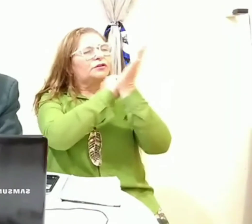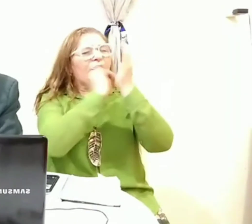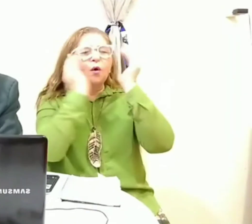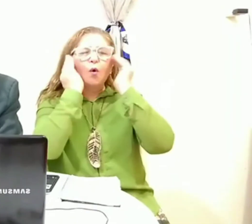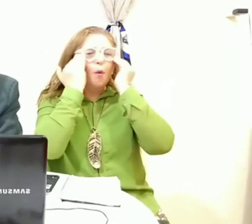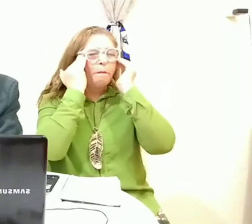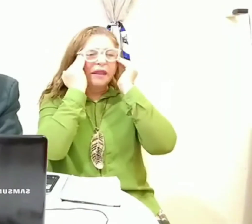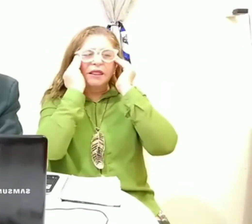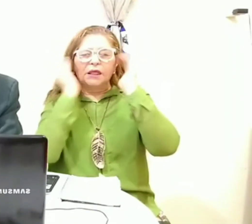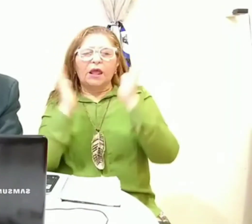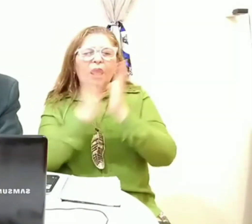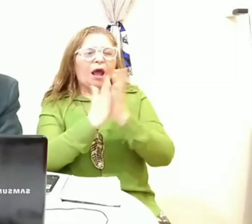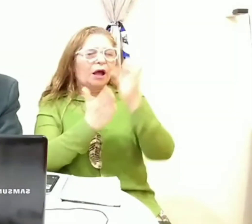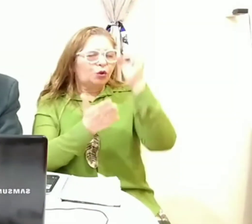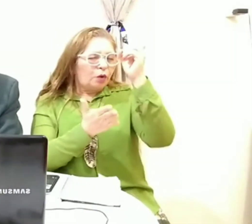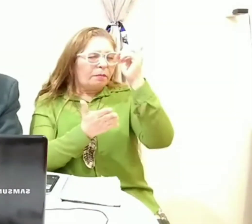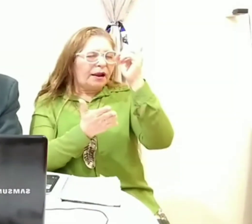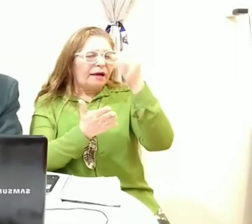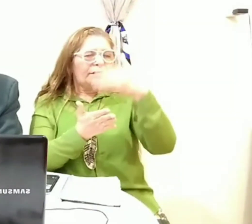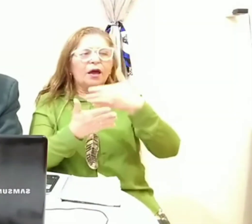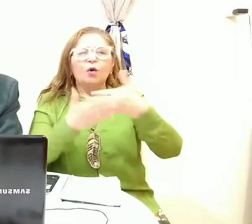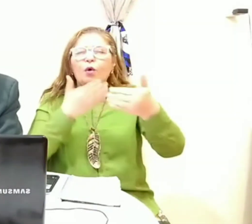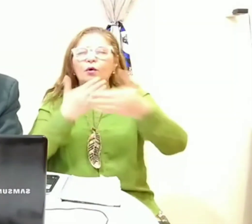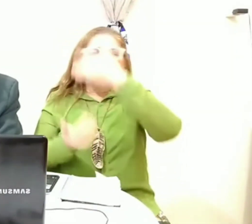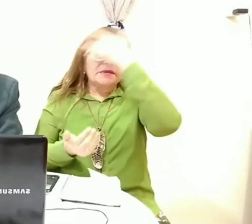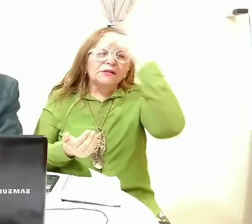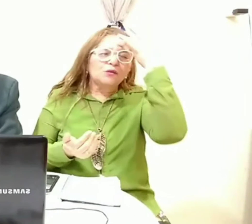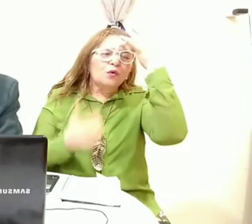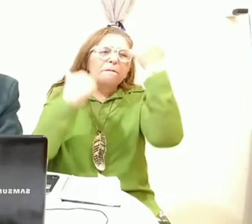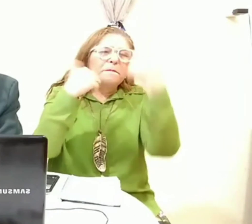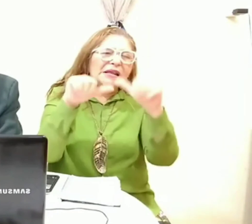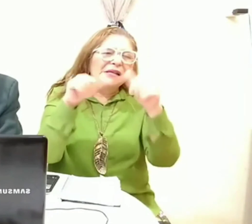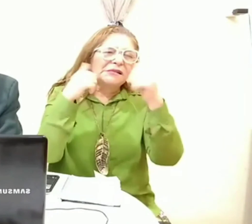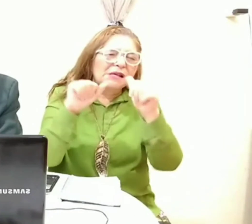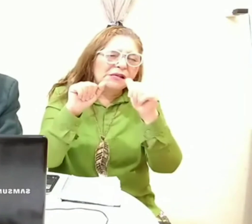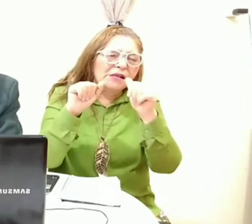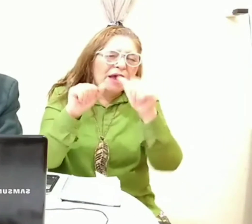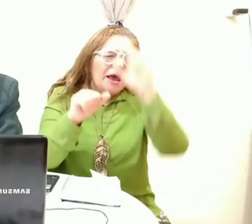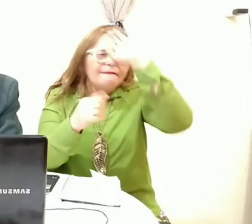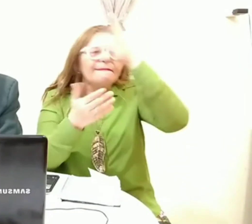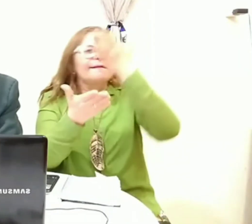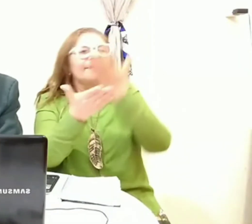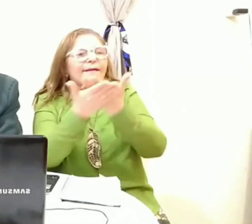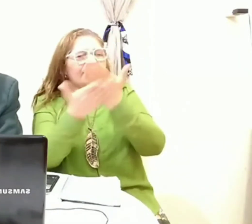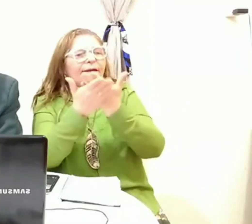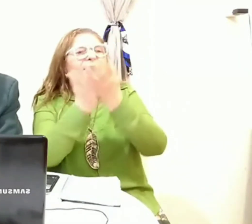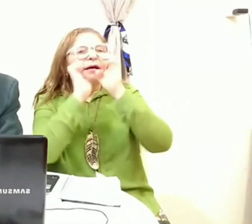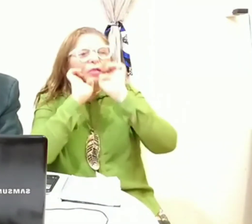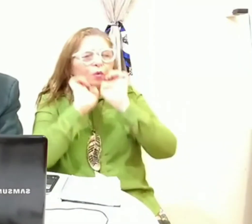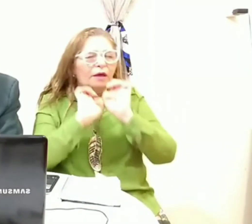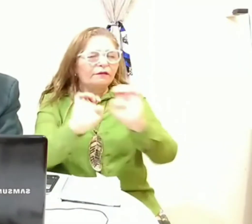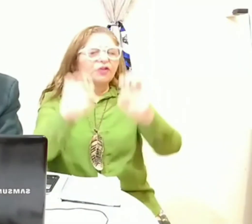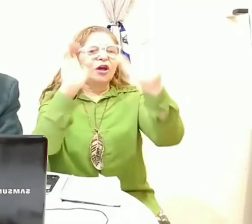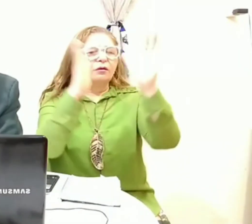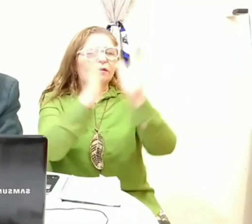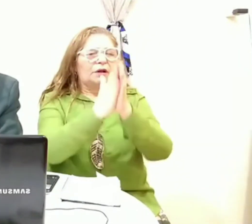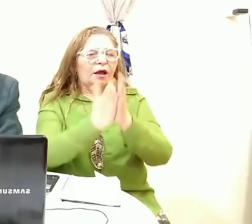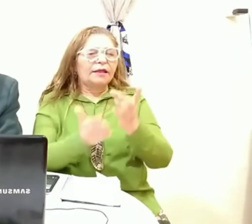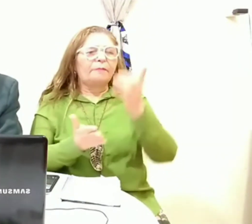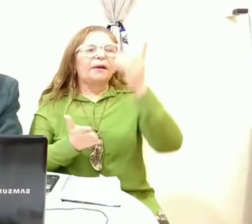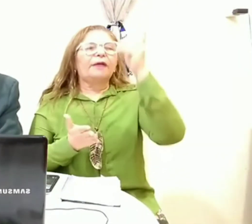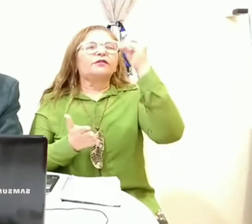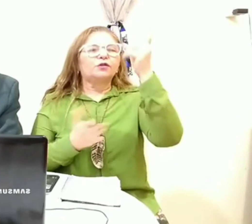compreender que para qualquer pessoa crer em Ti, é preciso crer primeiro, ouvir e crer na Tua palavra, porque